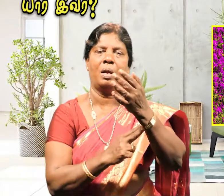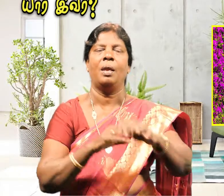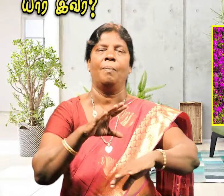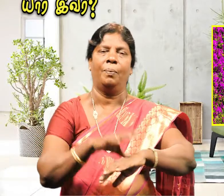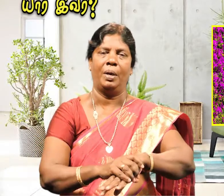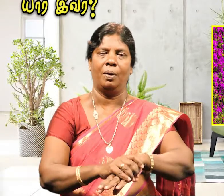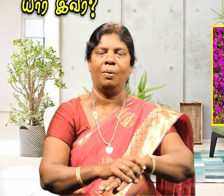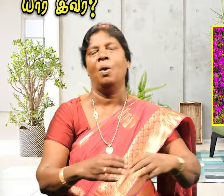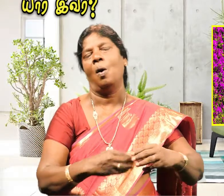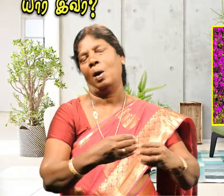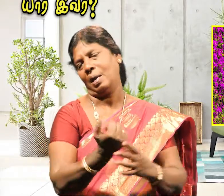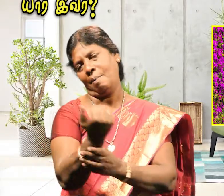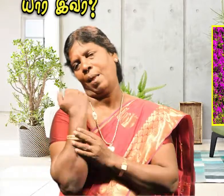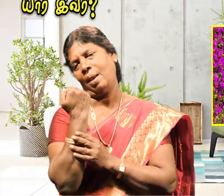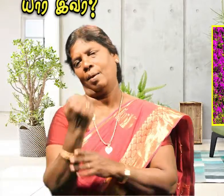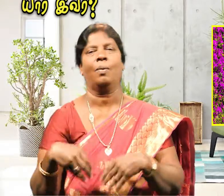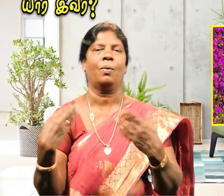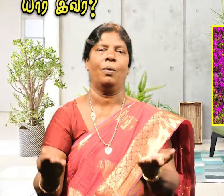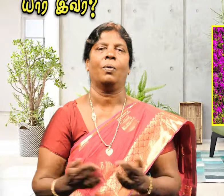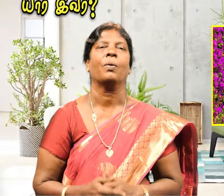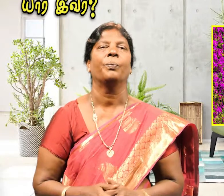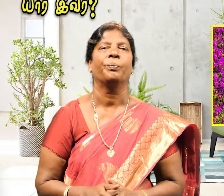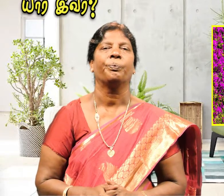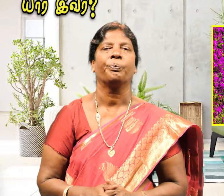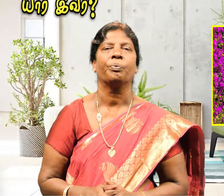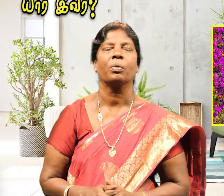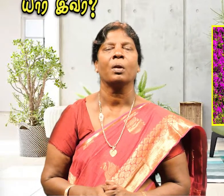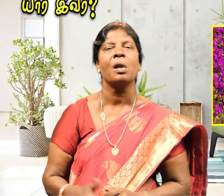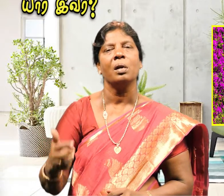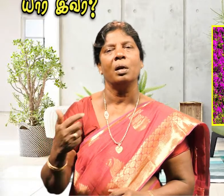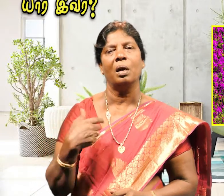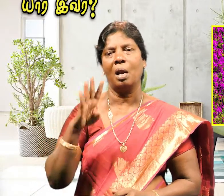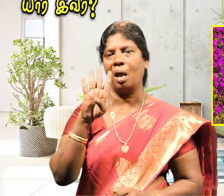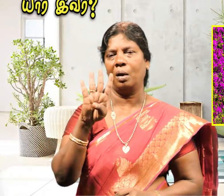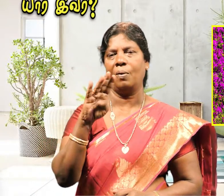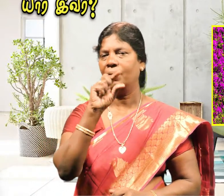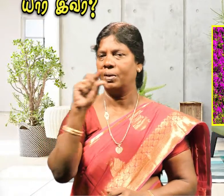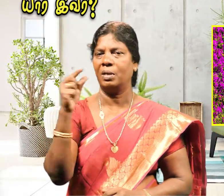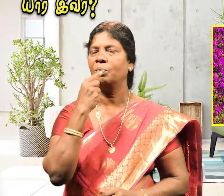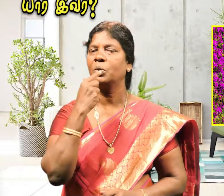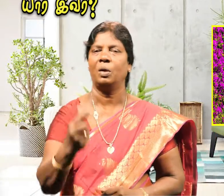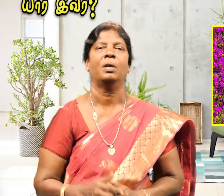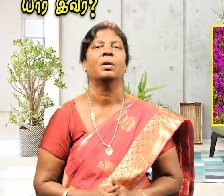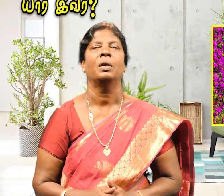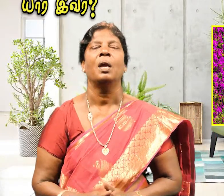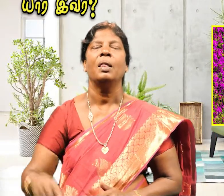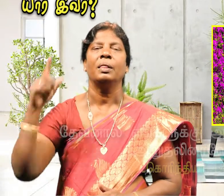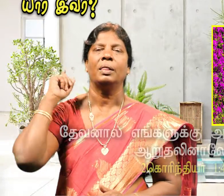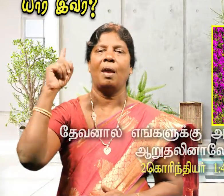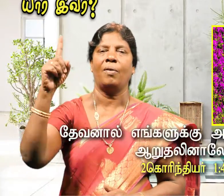தாங்கி பிடிக்கும், உங்களை பலப்படுத்தும். எங்கே சொல்லுகிறார்? நான்காவது வசனத்தில் அவர்